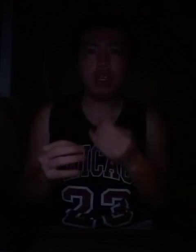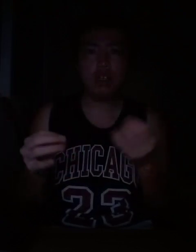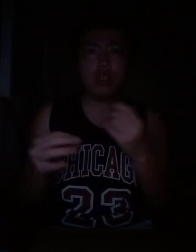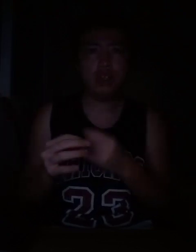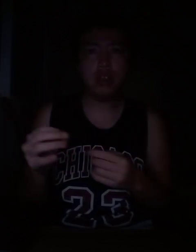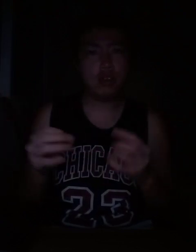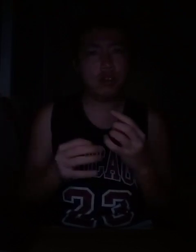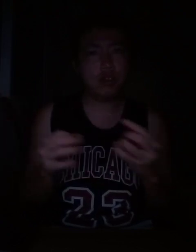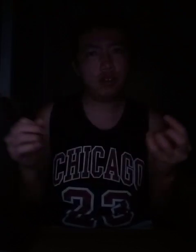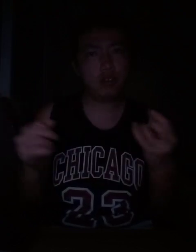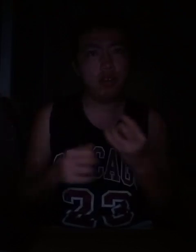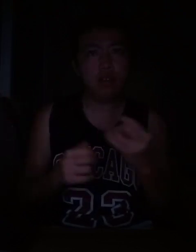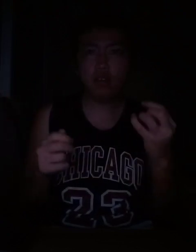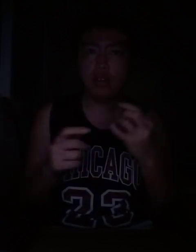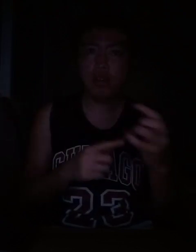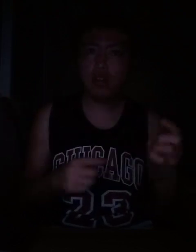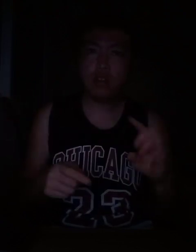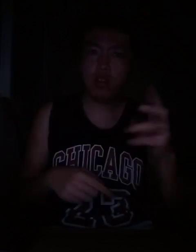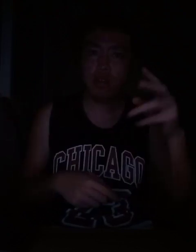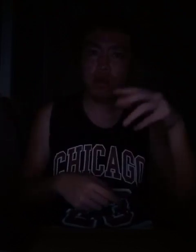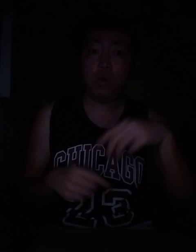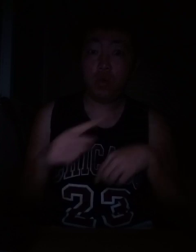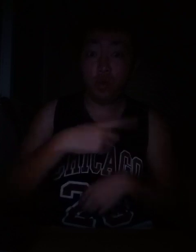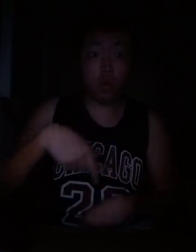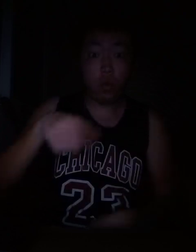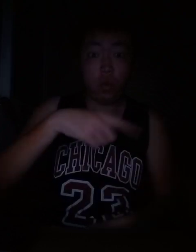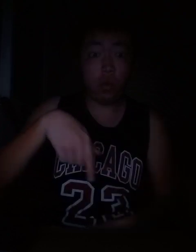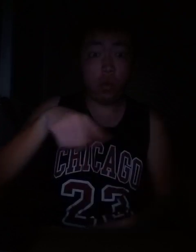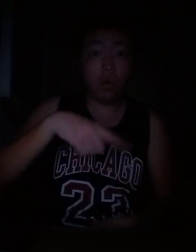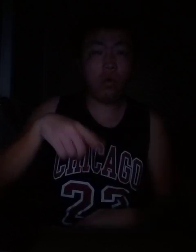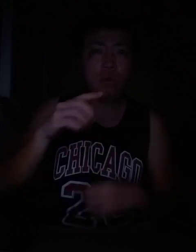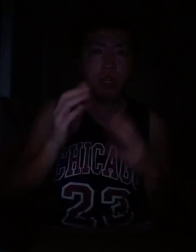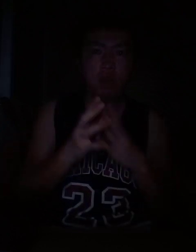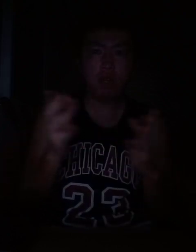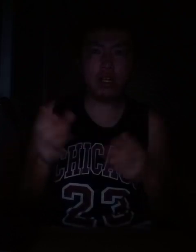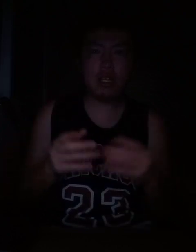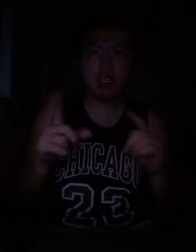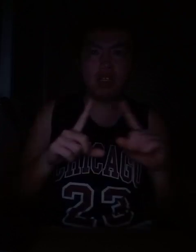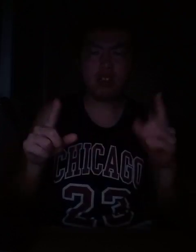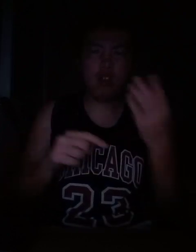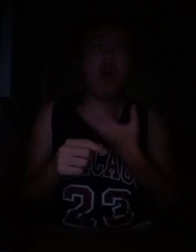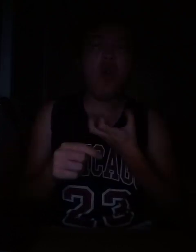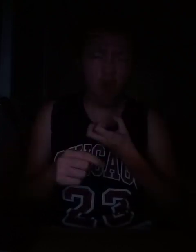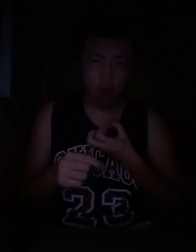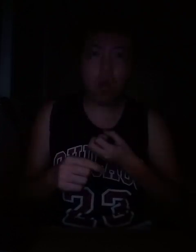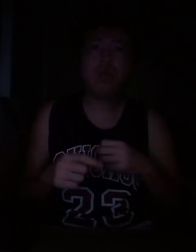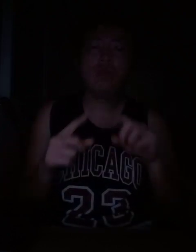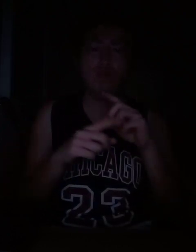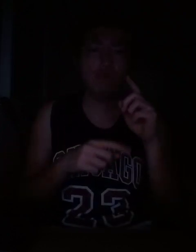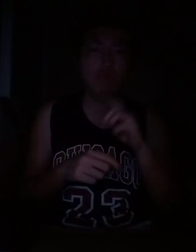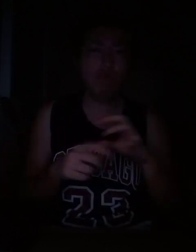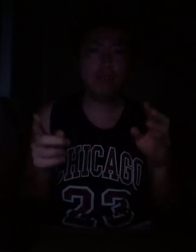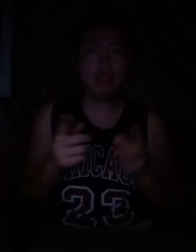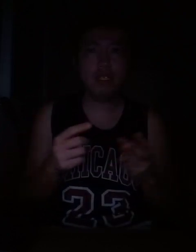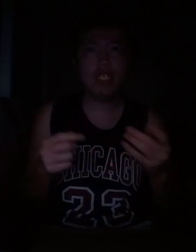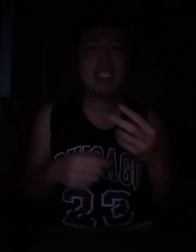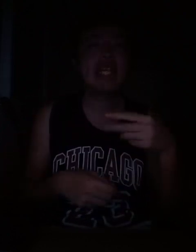빠져들고 있습니다. 특히 태풍 진로의 오른쪽에 있는 부산, 울산, 포항이 큰 걱정이죠. 포항은 작년 흰남노의 상처가